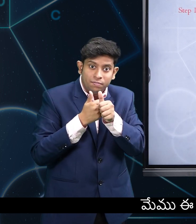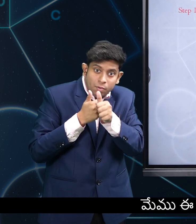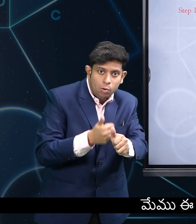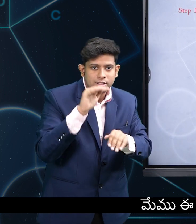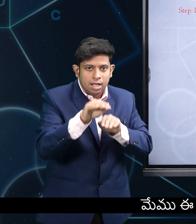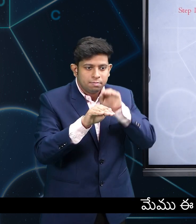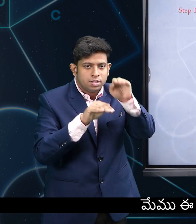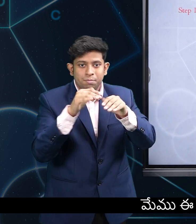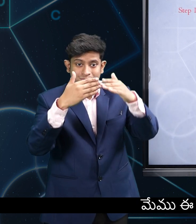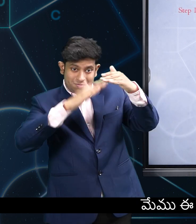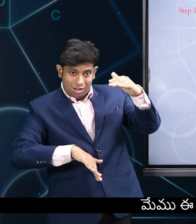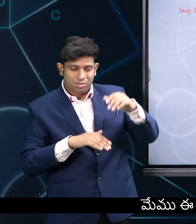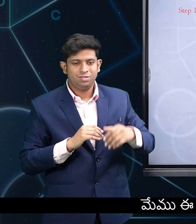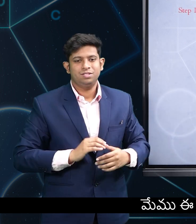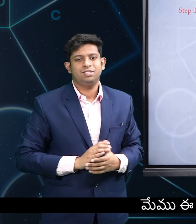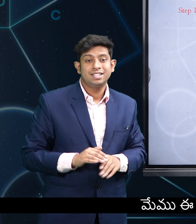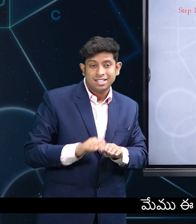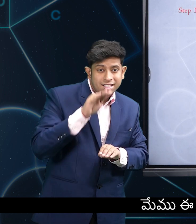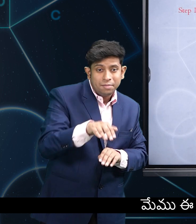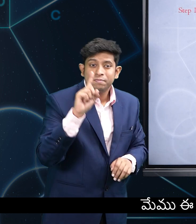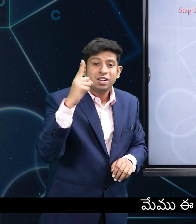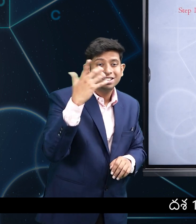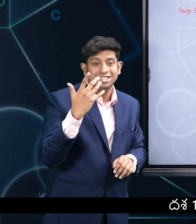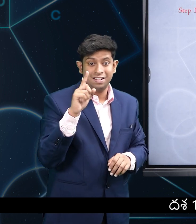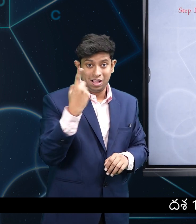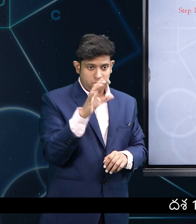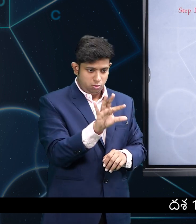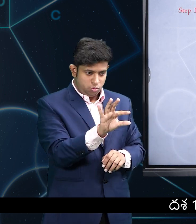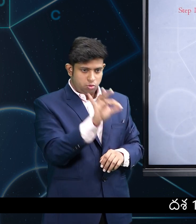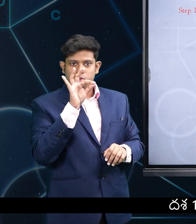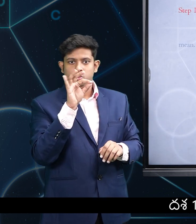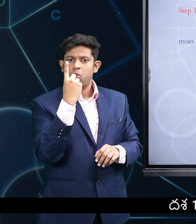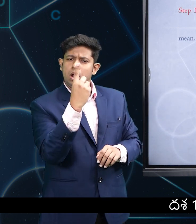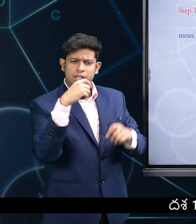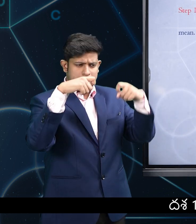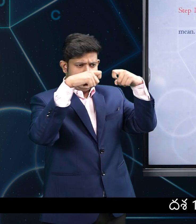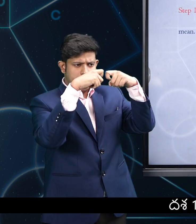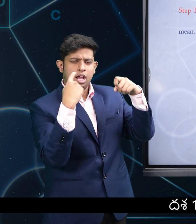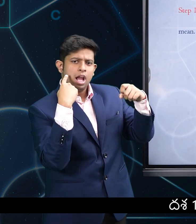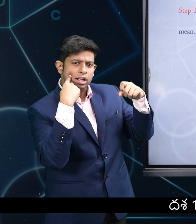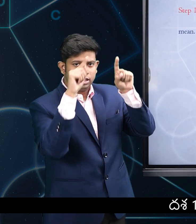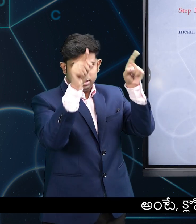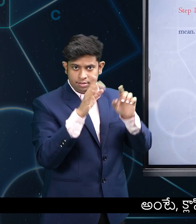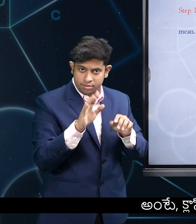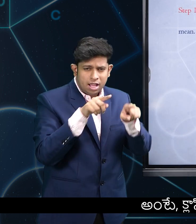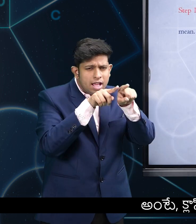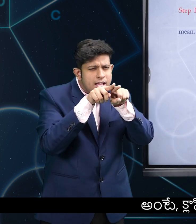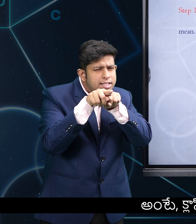మేము ఈ క్రింది దశలను అనుసరించాలి. దశ 1. ముందుగా ఒకదాన్ని x1 అంటే క్లాస్